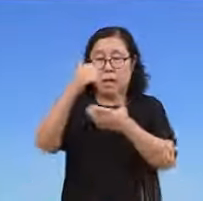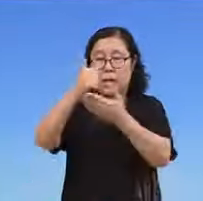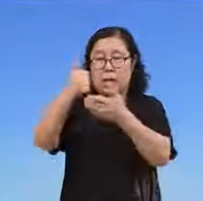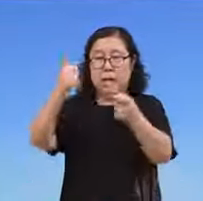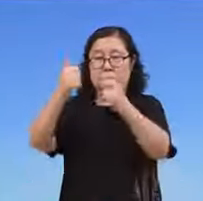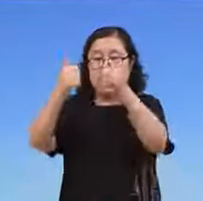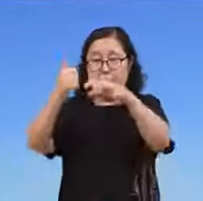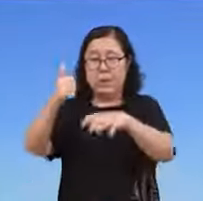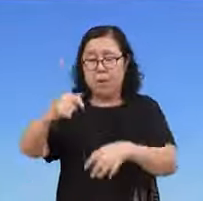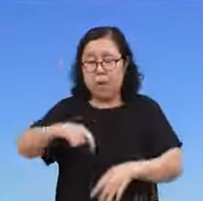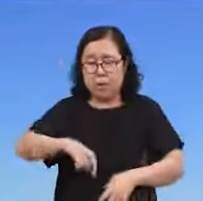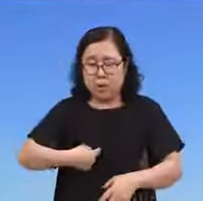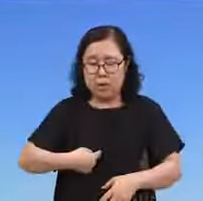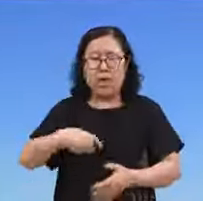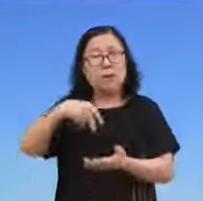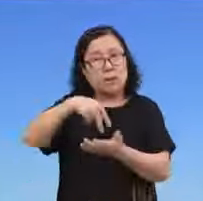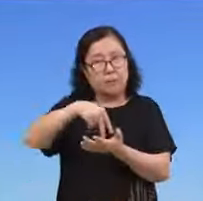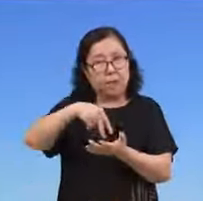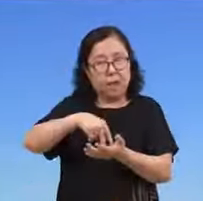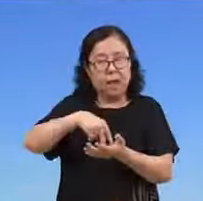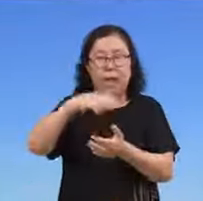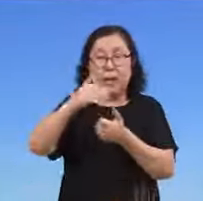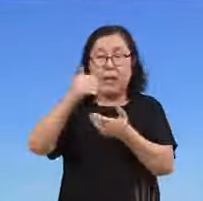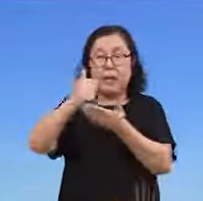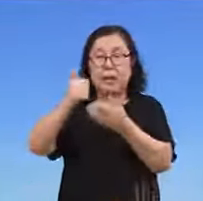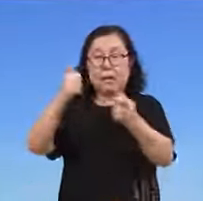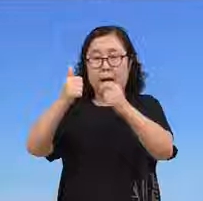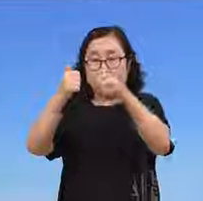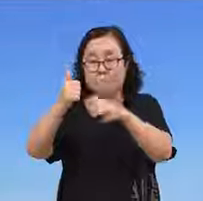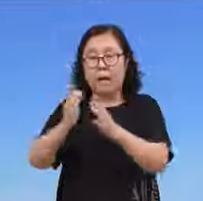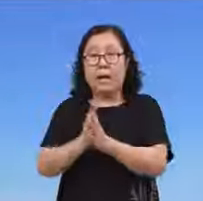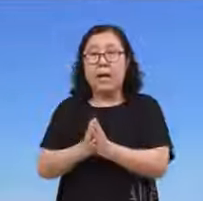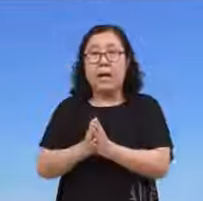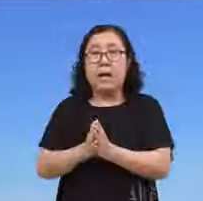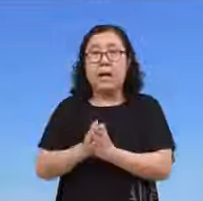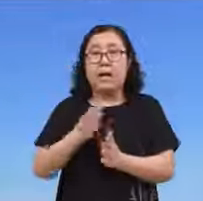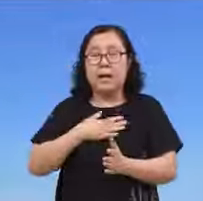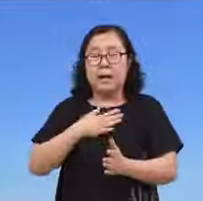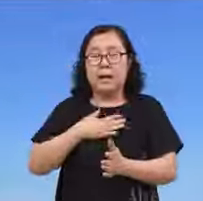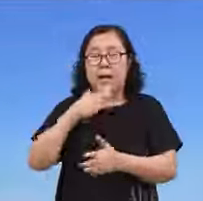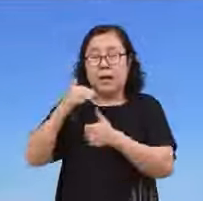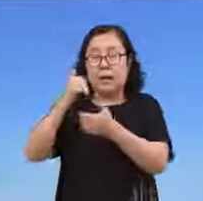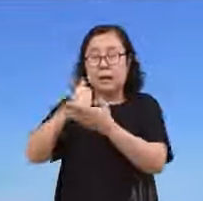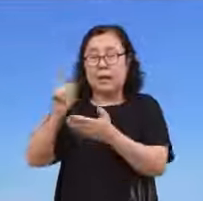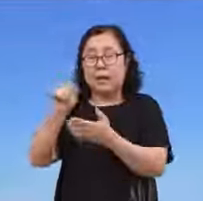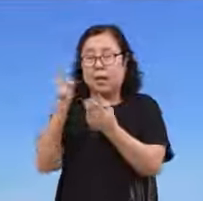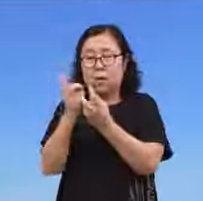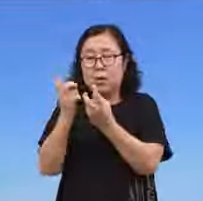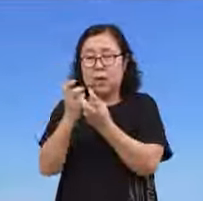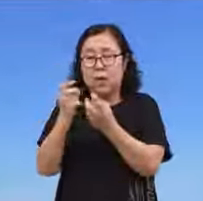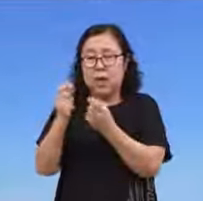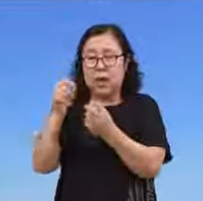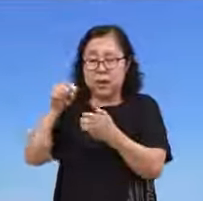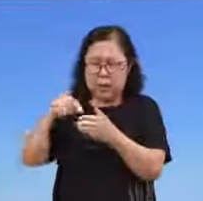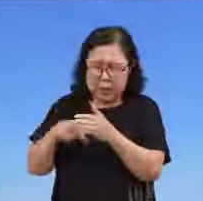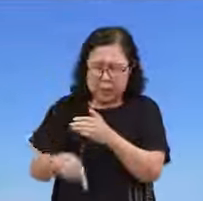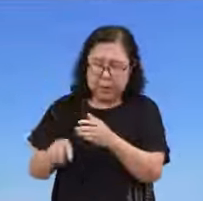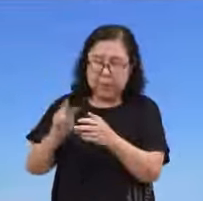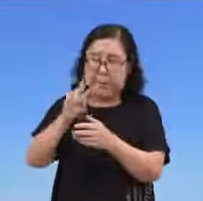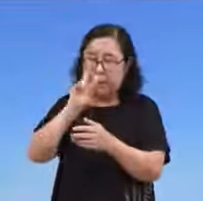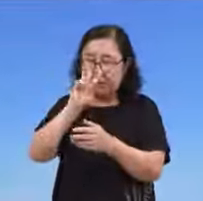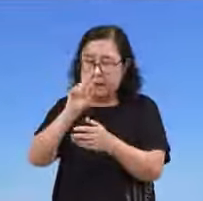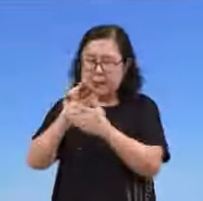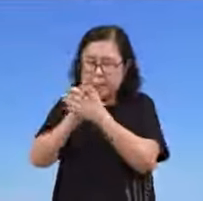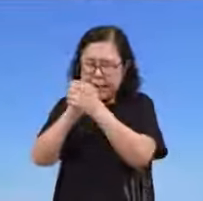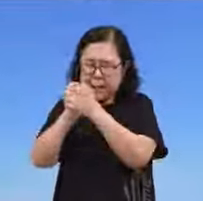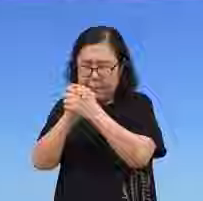겁니다. 단독자로 서는 겁니다. 하나님 앞에 단독자로 나는 하나님과의 친밀감이 어느 정도 깊이 이루어지고 있는가?